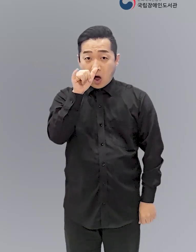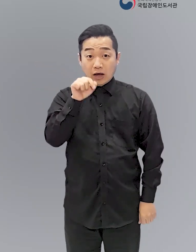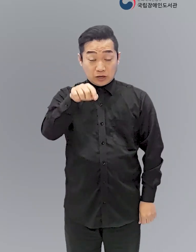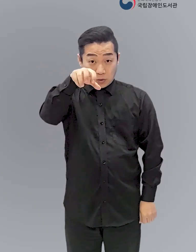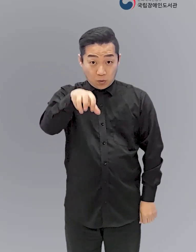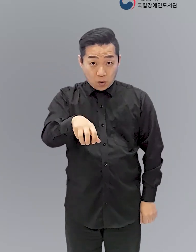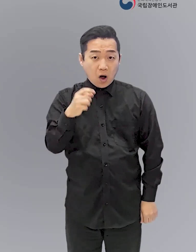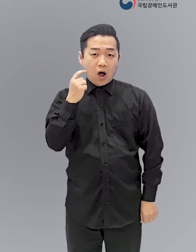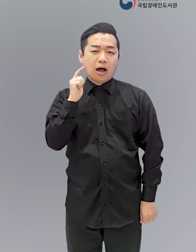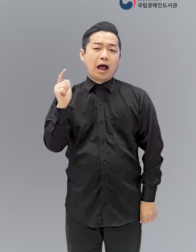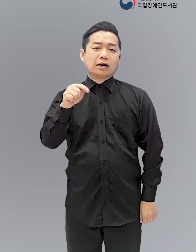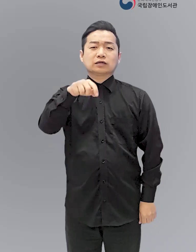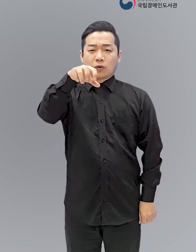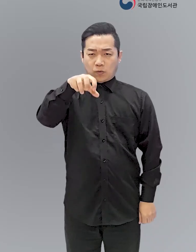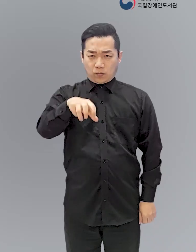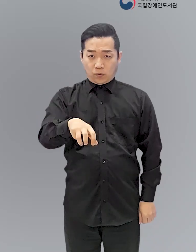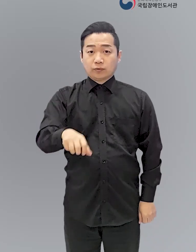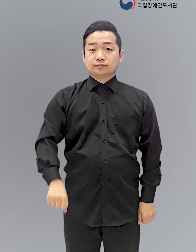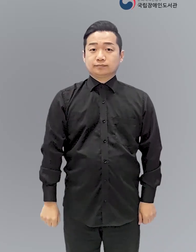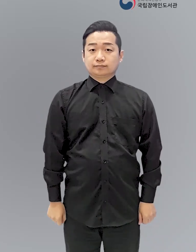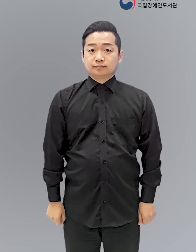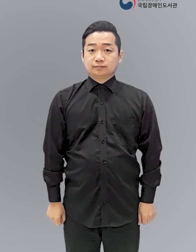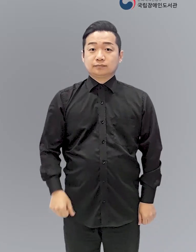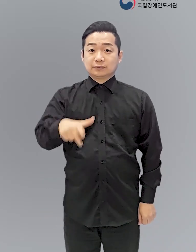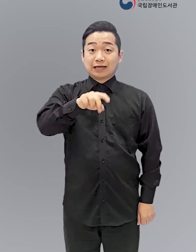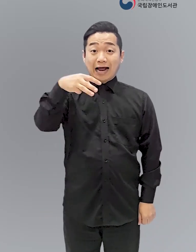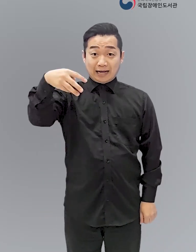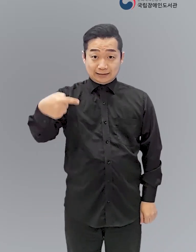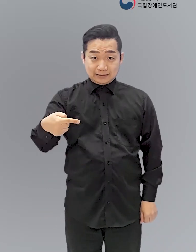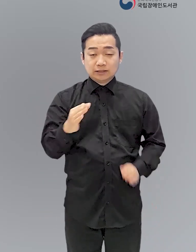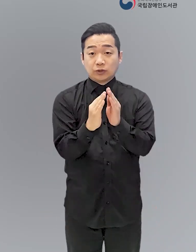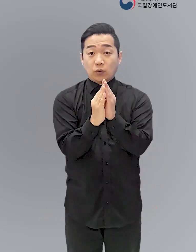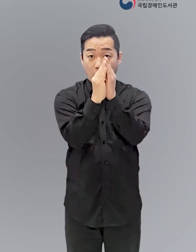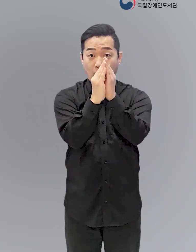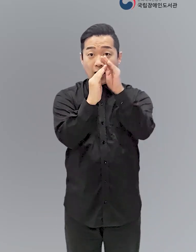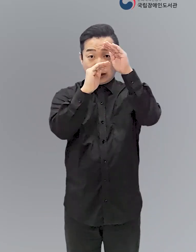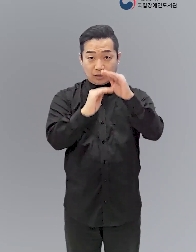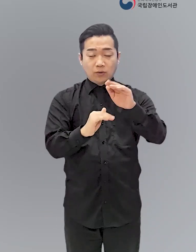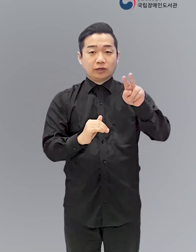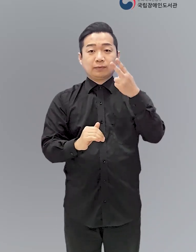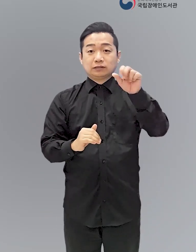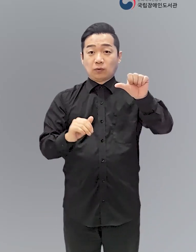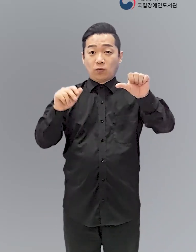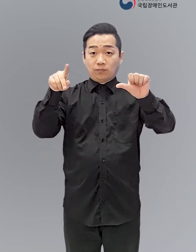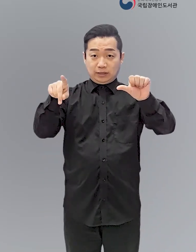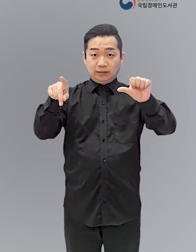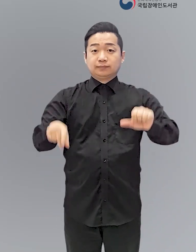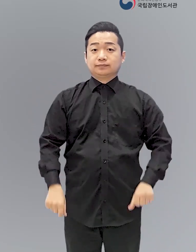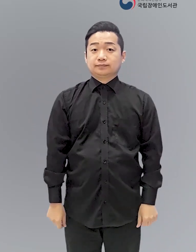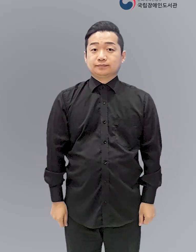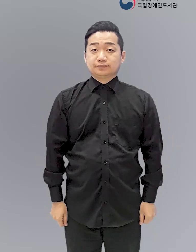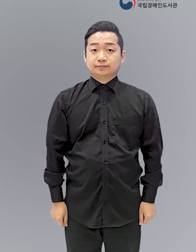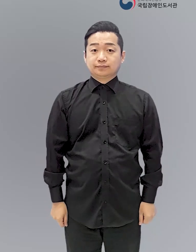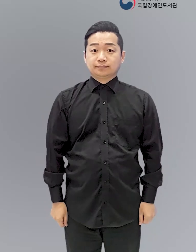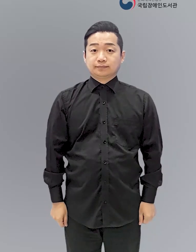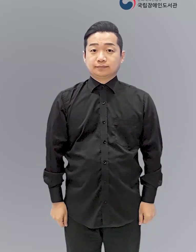이곳은 거짓말을 하지 않는 장소라는 것이다. 에마뉘엘 카레르, 요갑 215쪽.